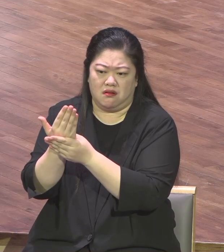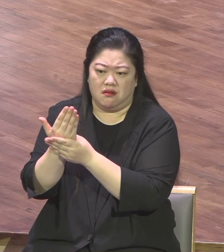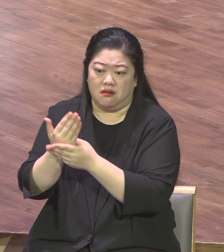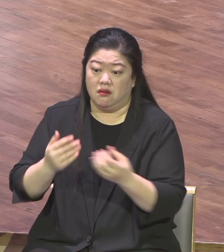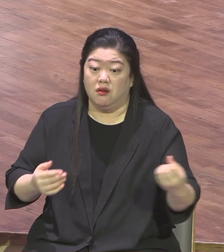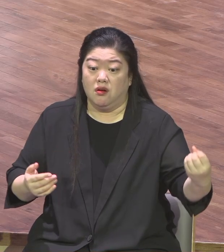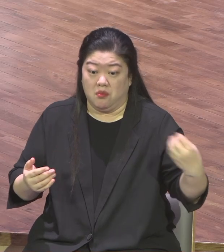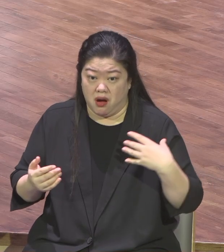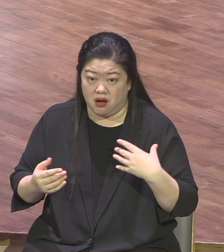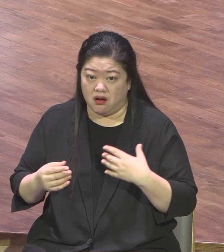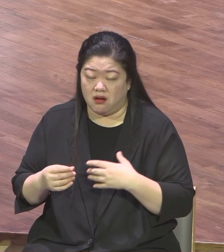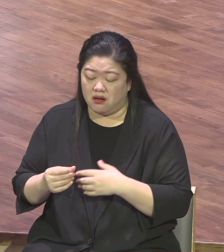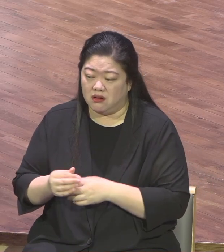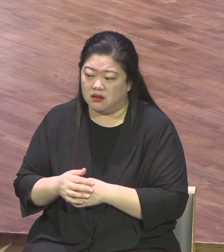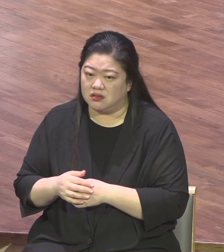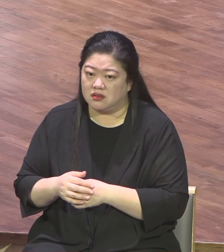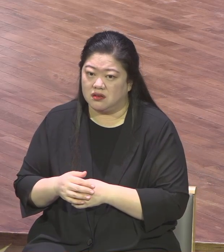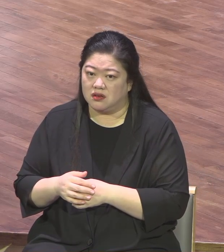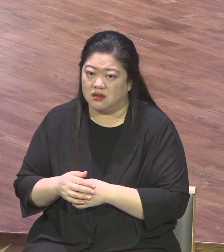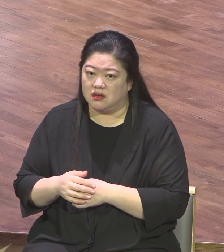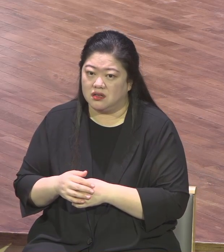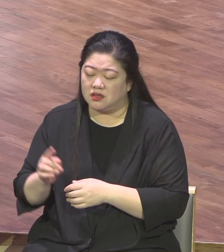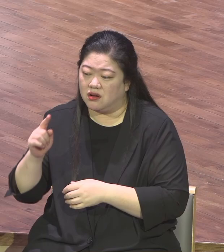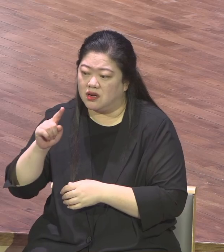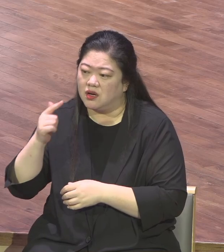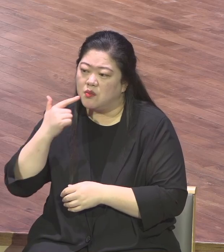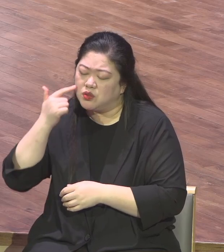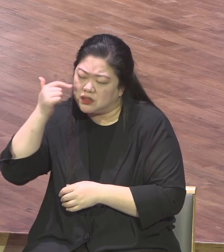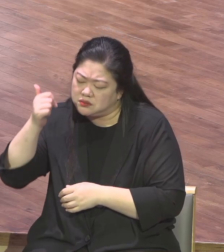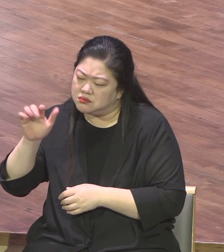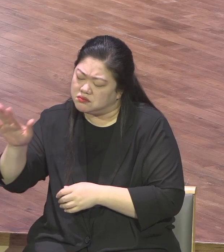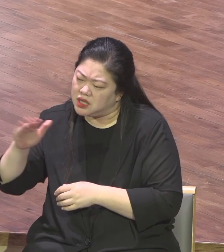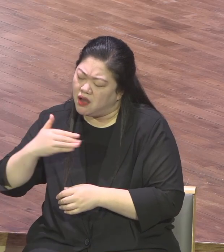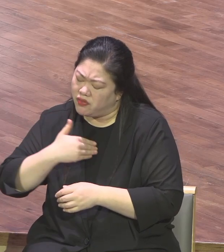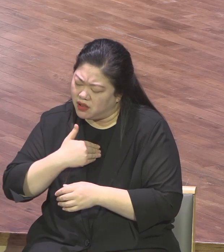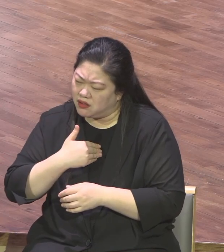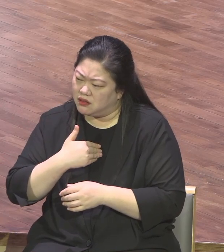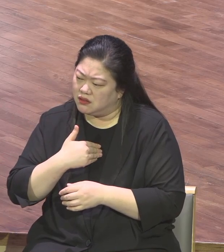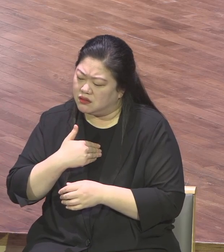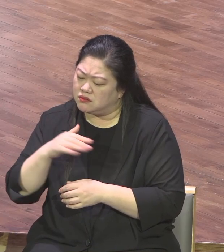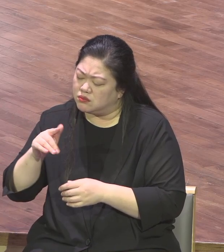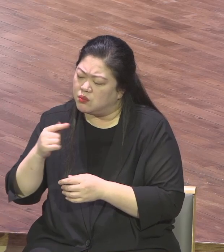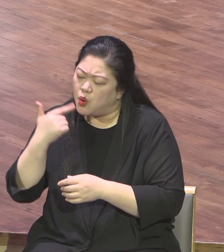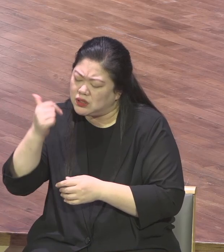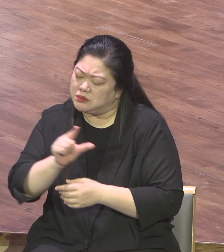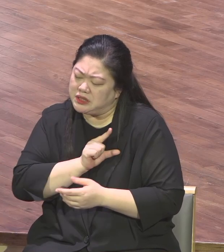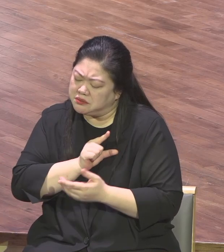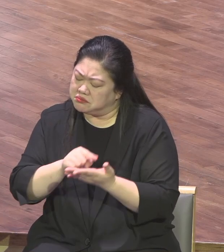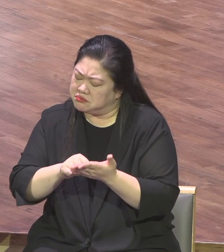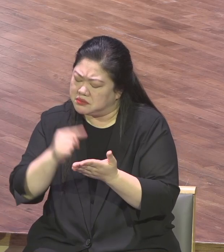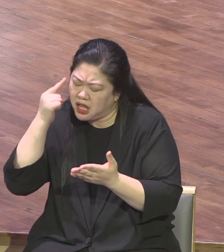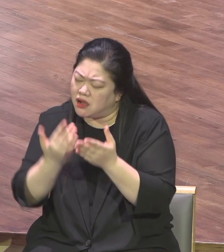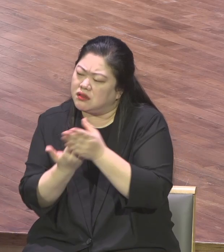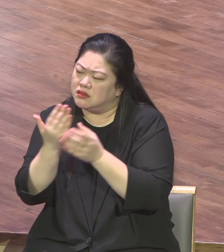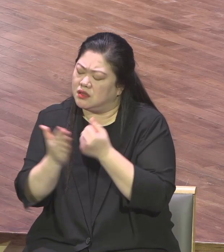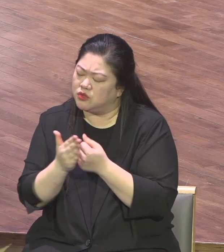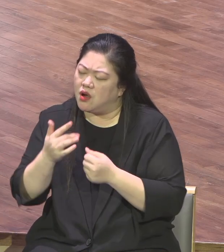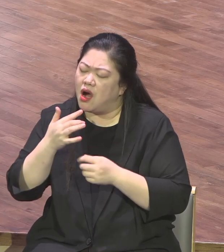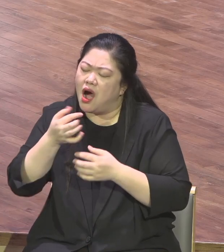그렇게 말을 해서 그 말을 담임 목사에 전달했더니 담임 목사님이 그 목사님께 말해가지고 그 말 힘을 얻어가지고